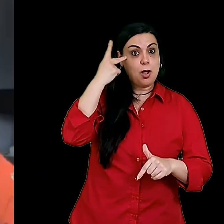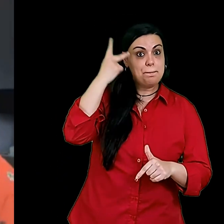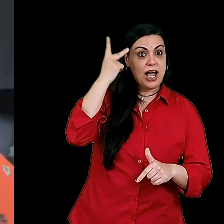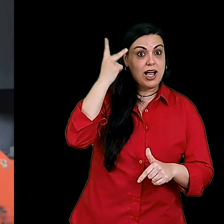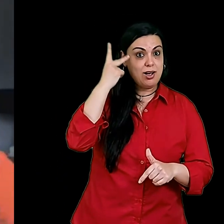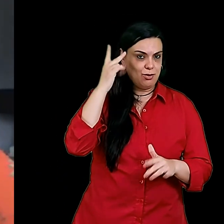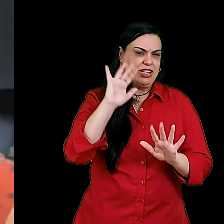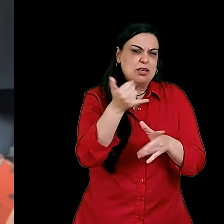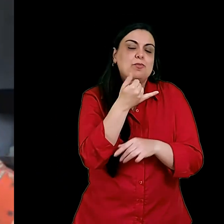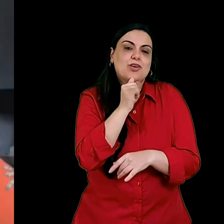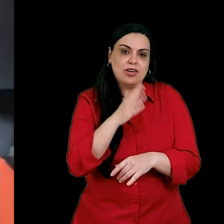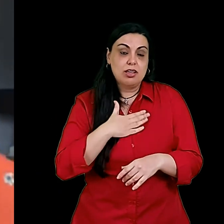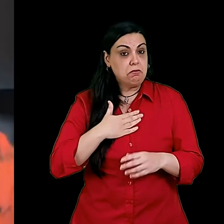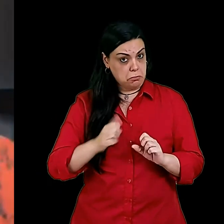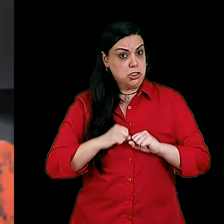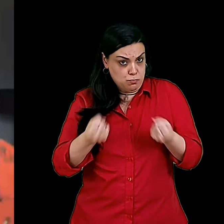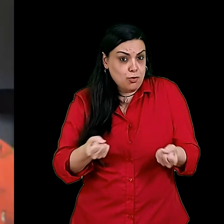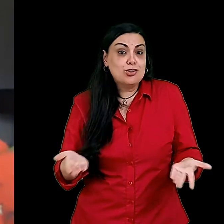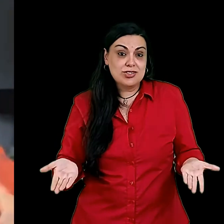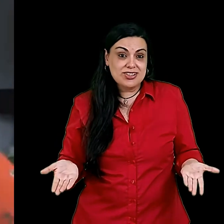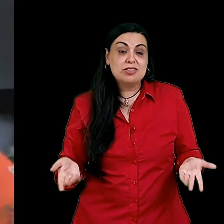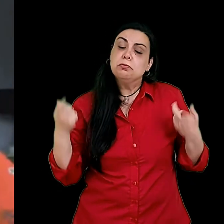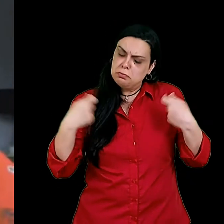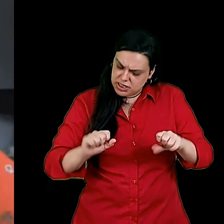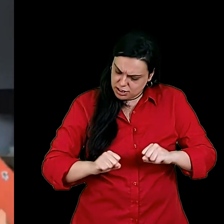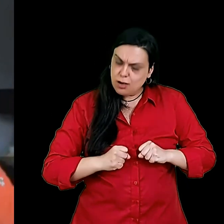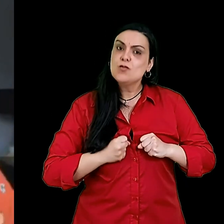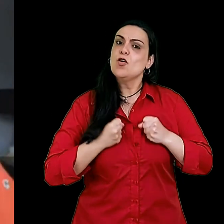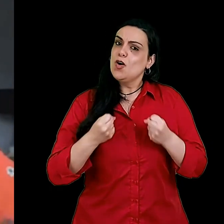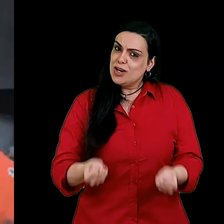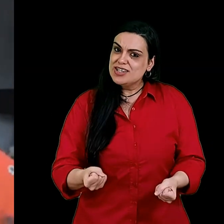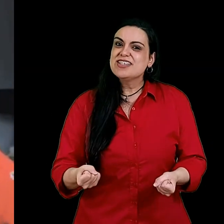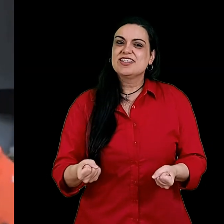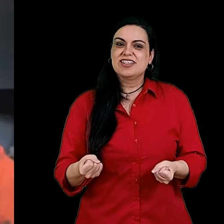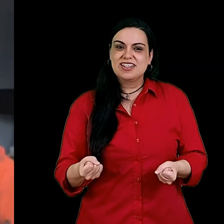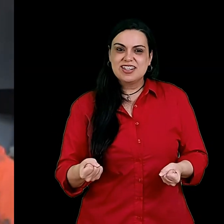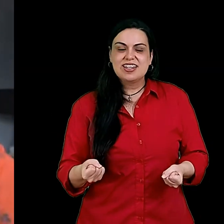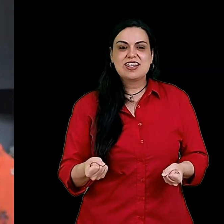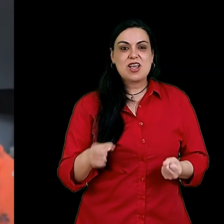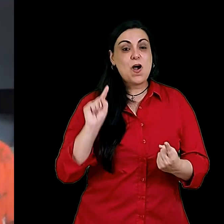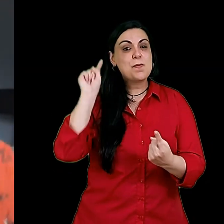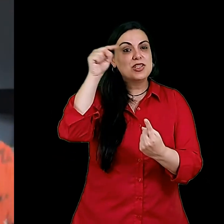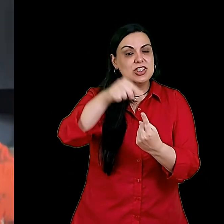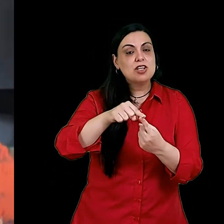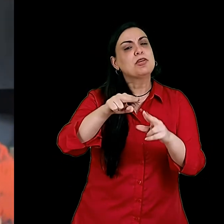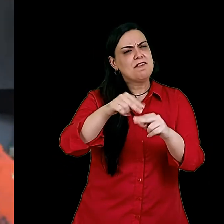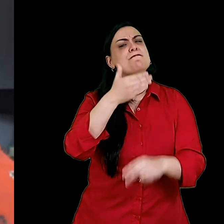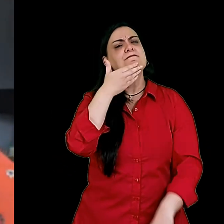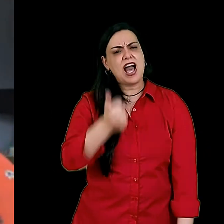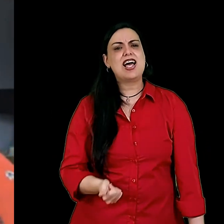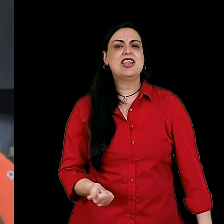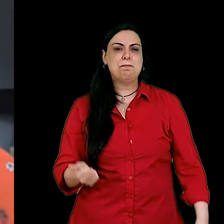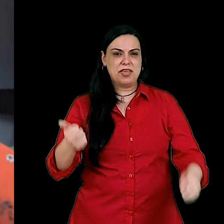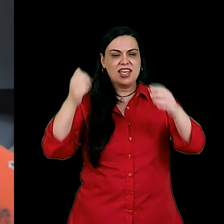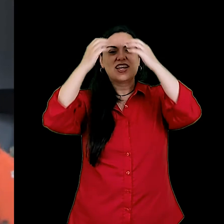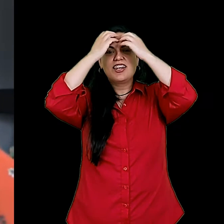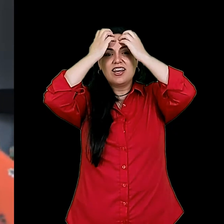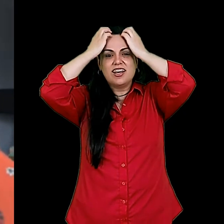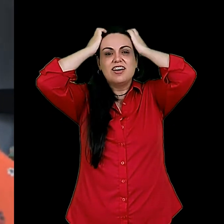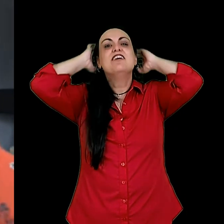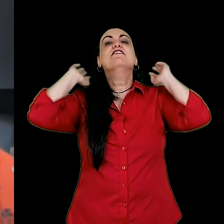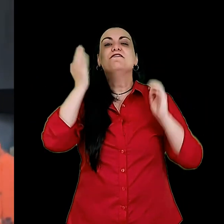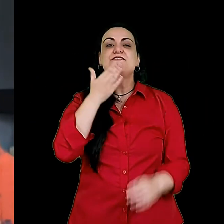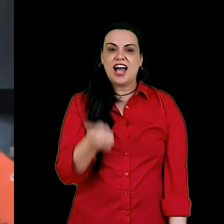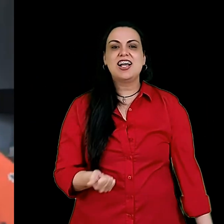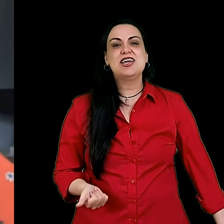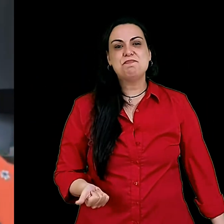dia, né? Todos os dias. Por exemplo, estou aqui em São Paulo, estou ministrando. No meu caso, é esforço. Tem que se esforçar, né? Para poder chegar. Por